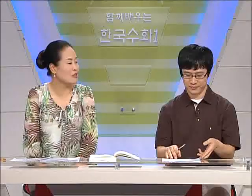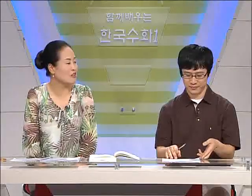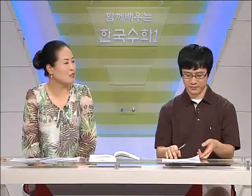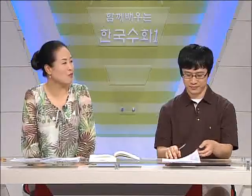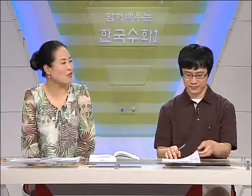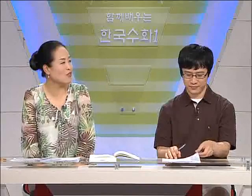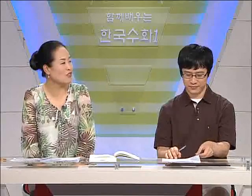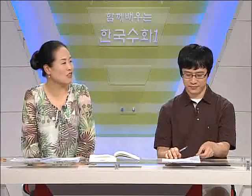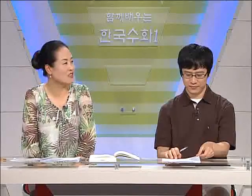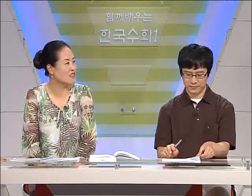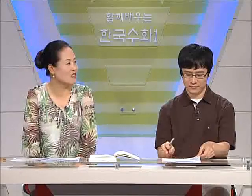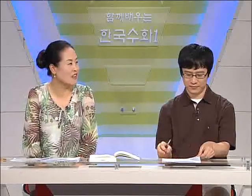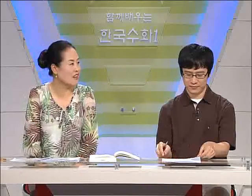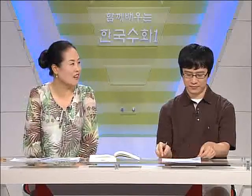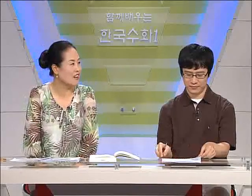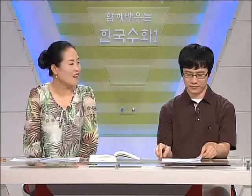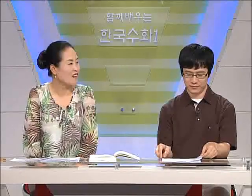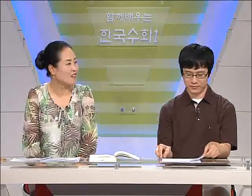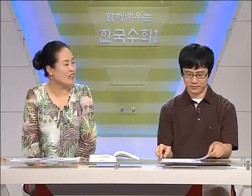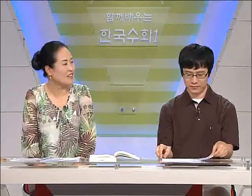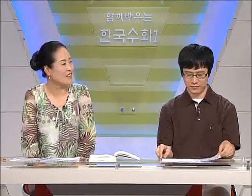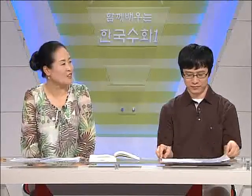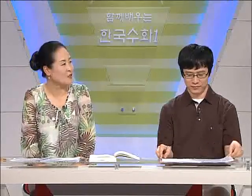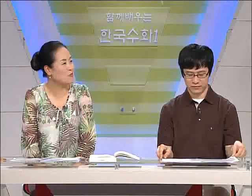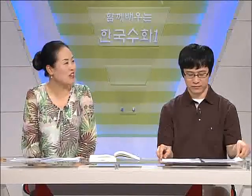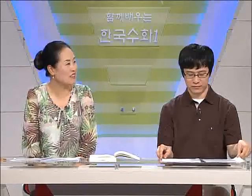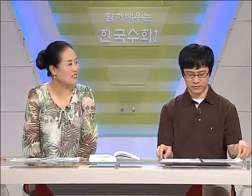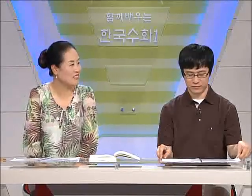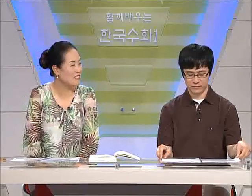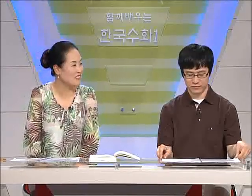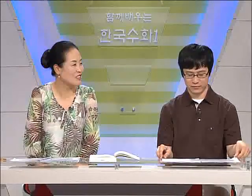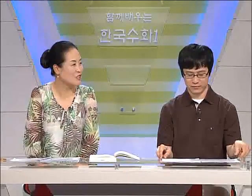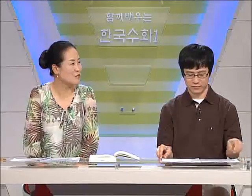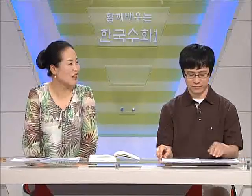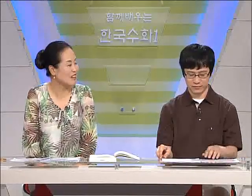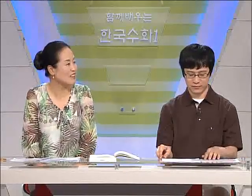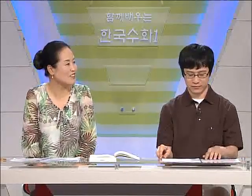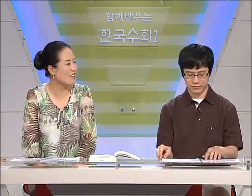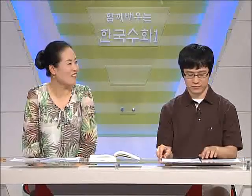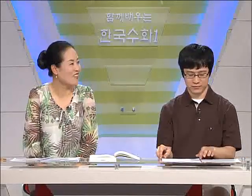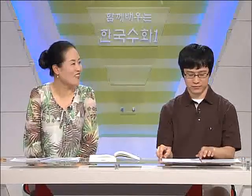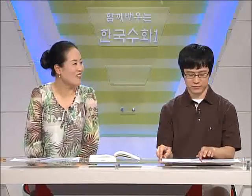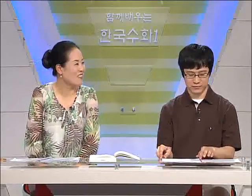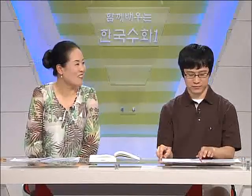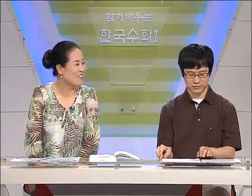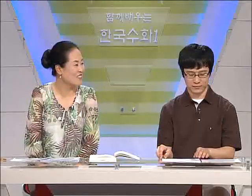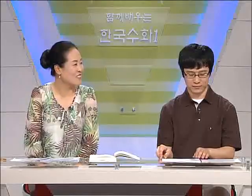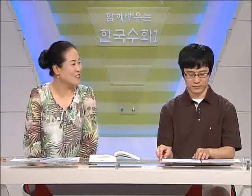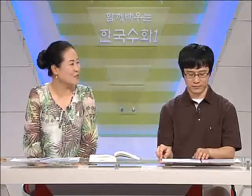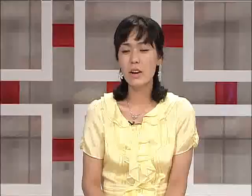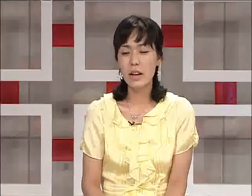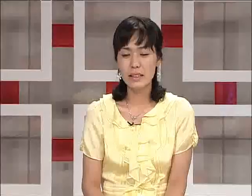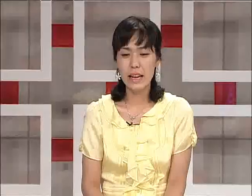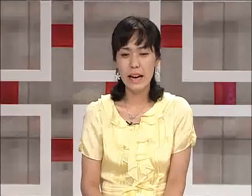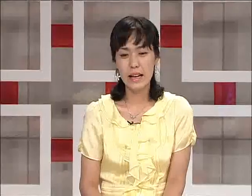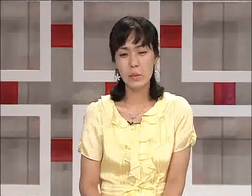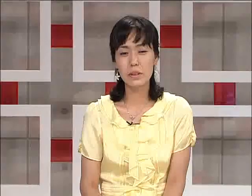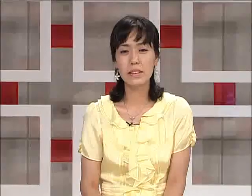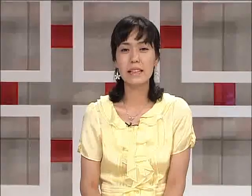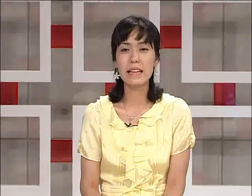교사를 꿈꿨던 적이 있었는데 상당히 쉽지 않은 직업 중에 하나죠? 네, 처음에 청각장애 아동들을